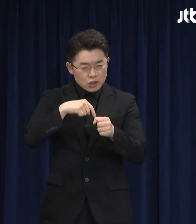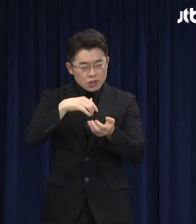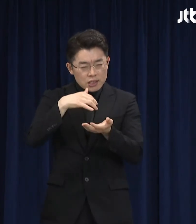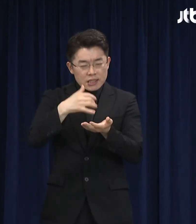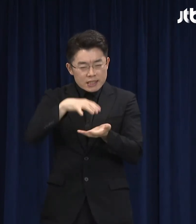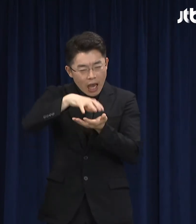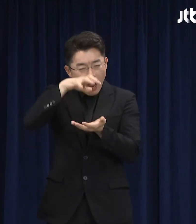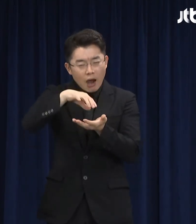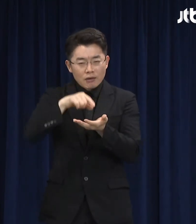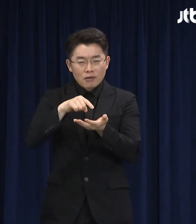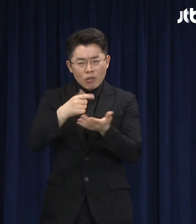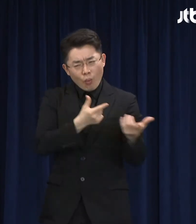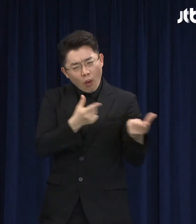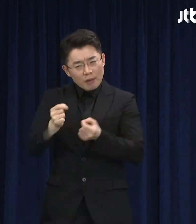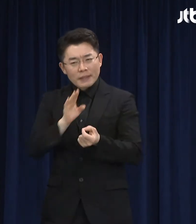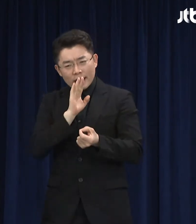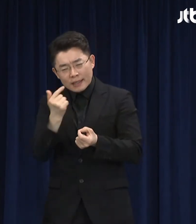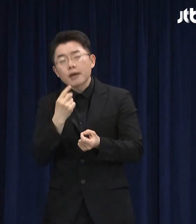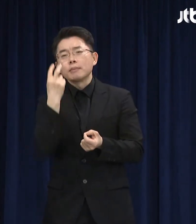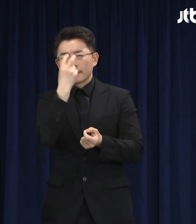상태를 확인하였습니다.